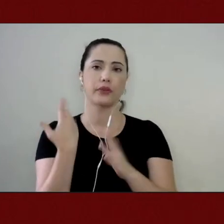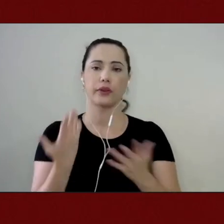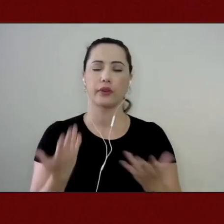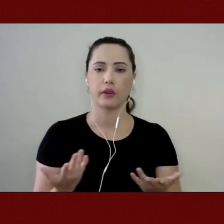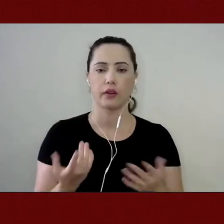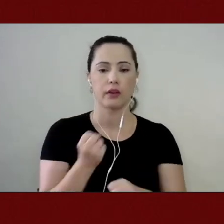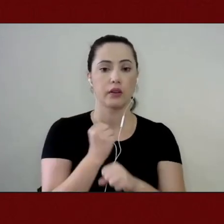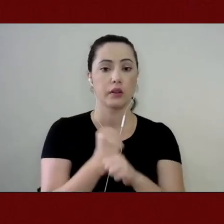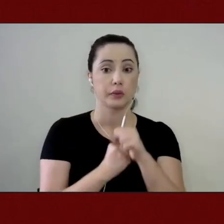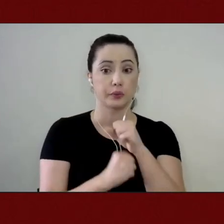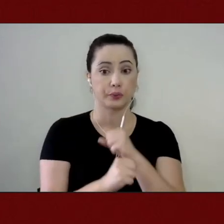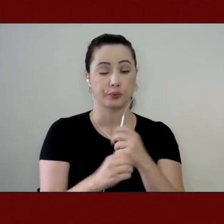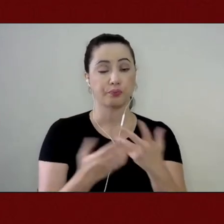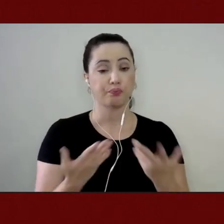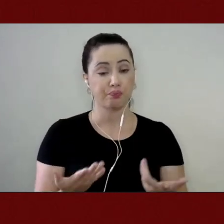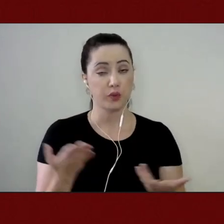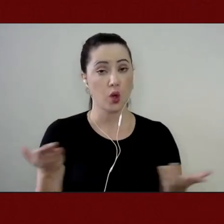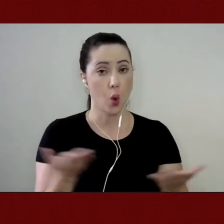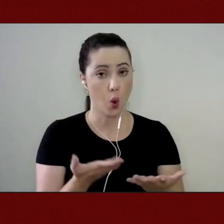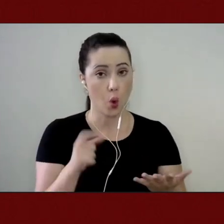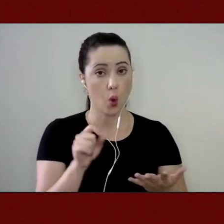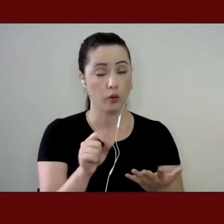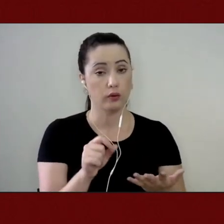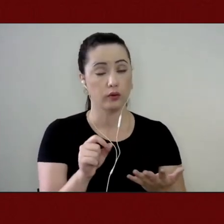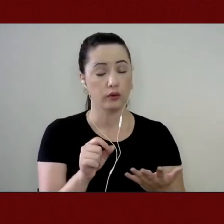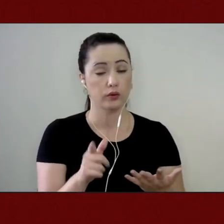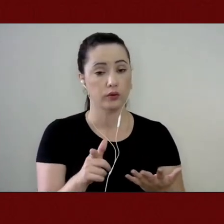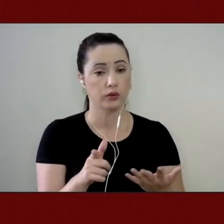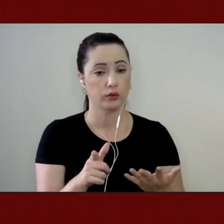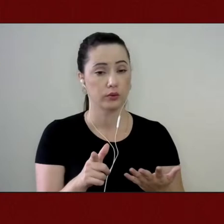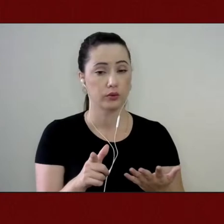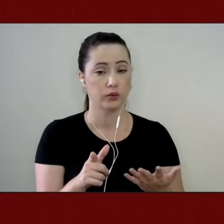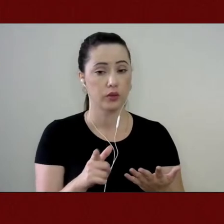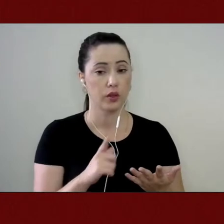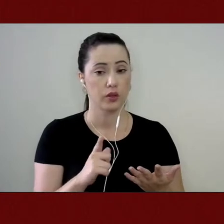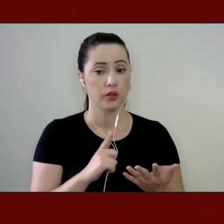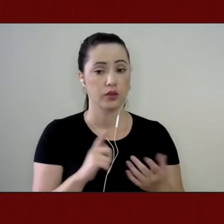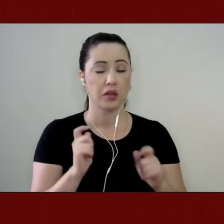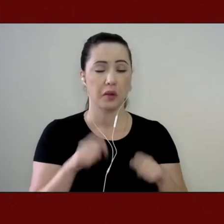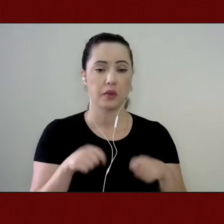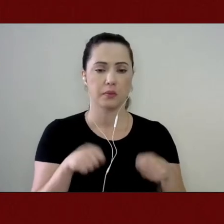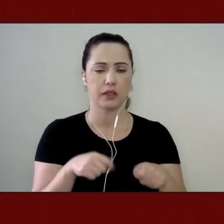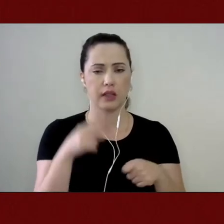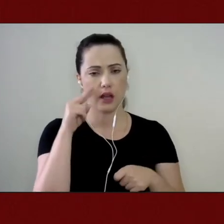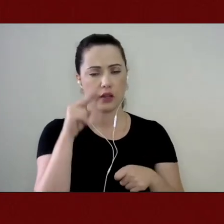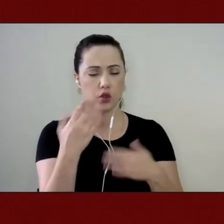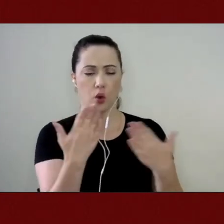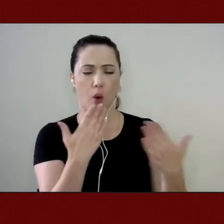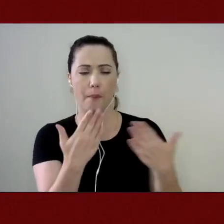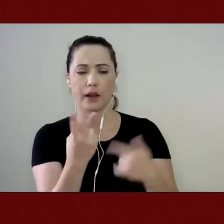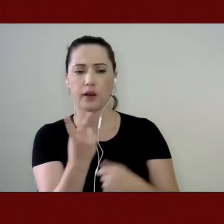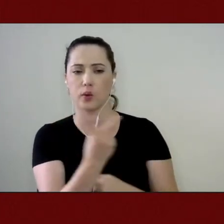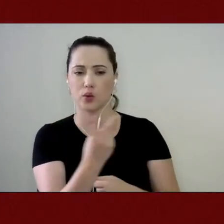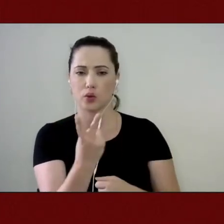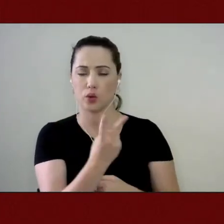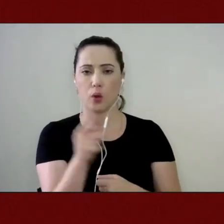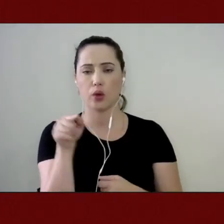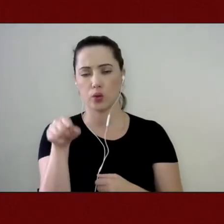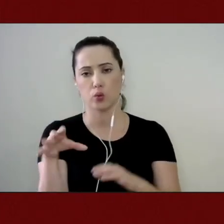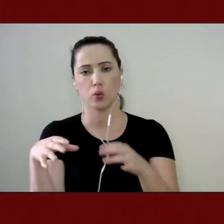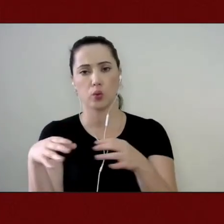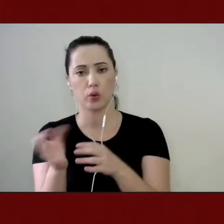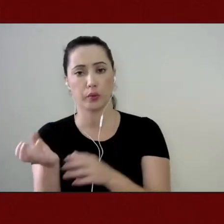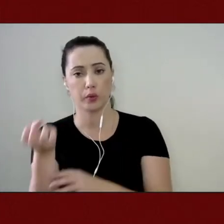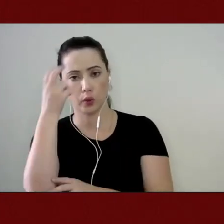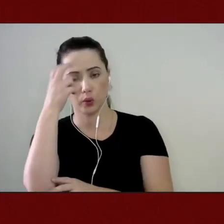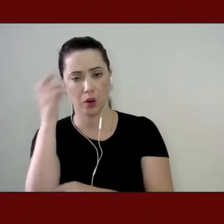as fronteiras e combinatórias desses dois campos que foram tradicionalmente vistos como opostos, inclusive